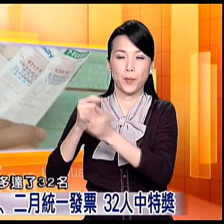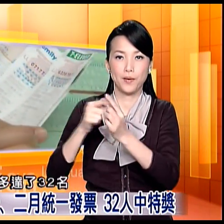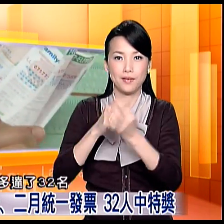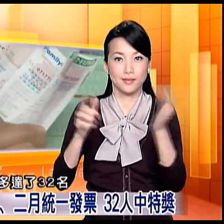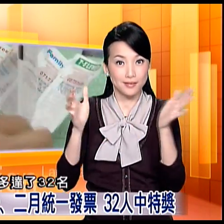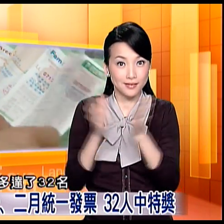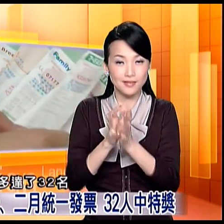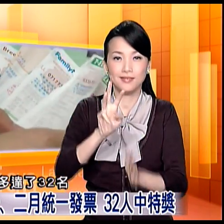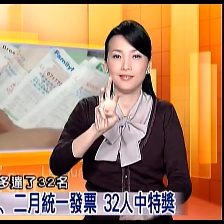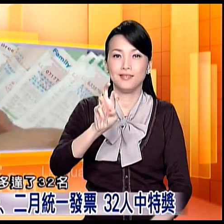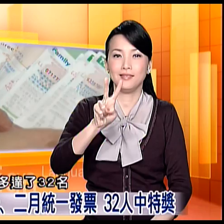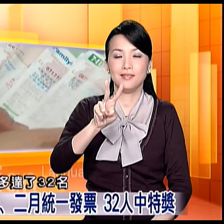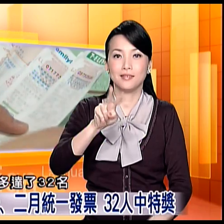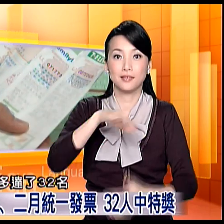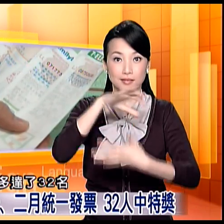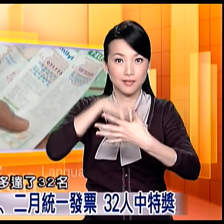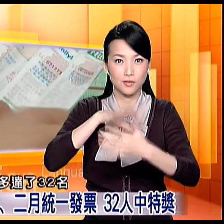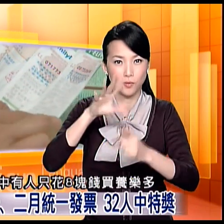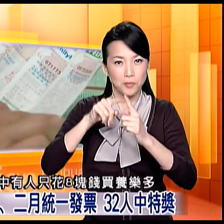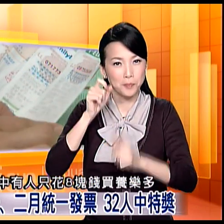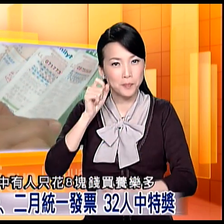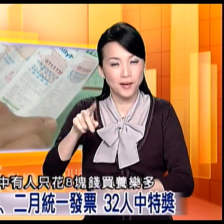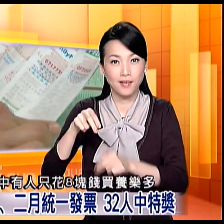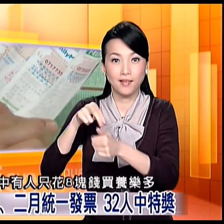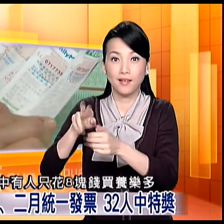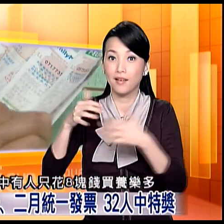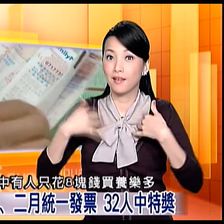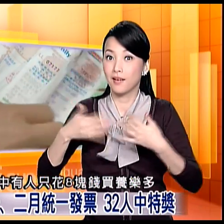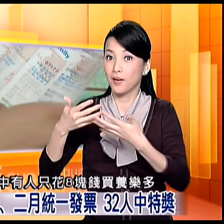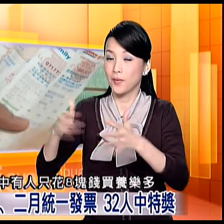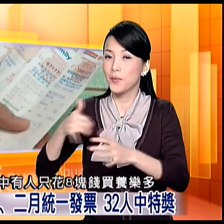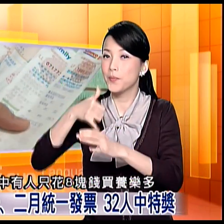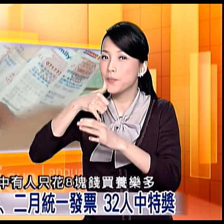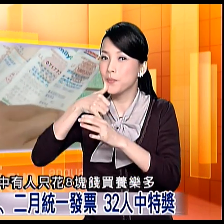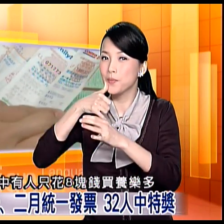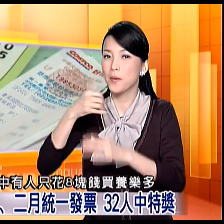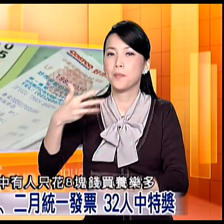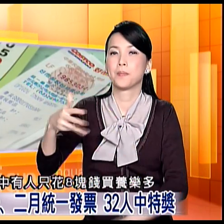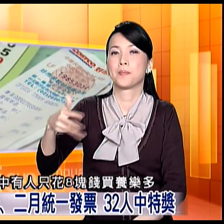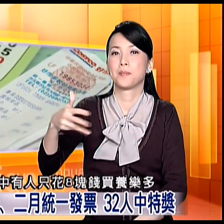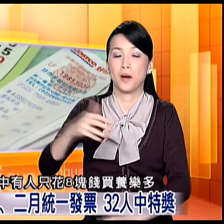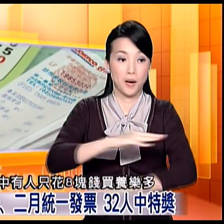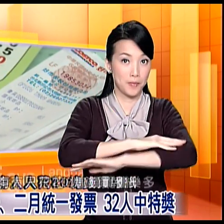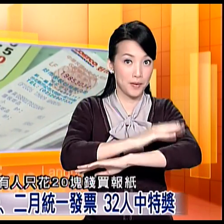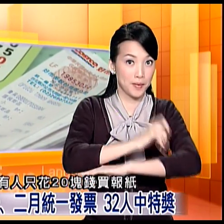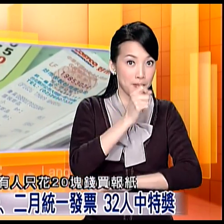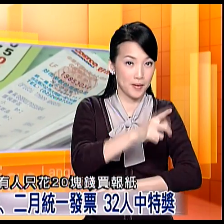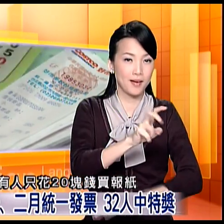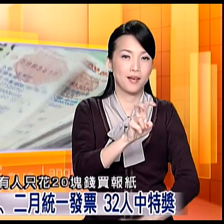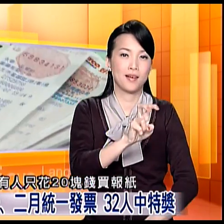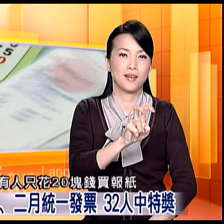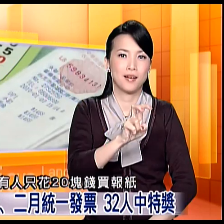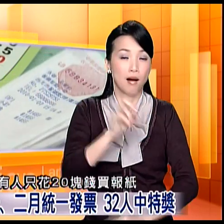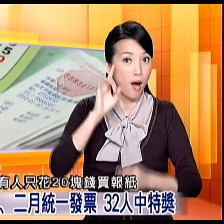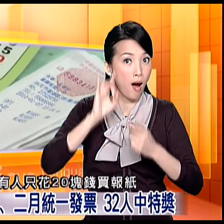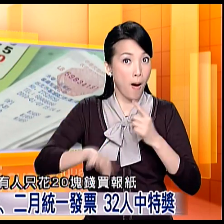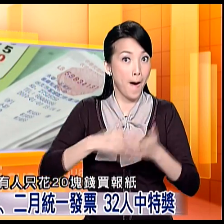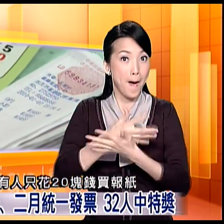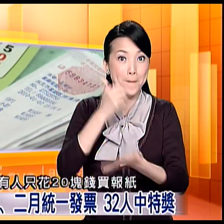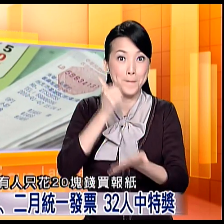多达了32名，其中有人只花了8块钱买养乐多，也有人只花20块钱买报